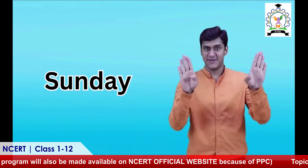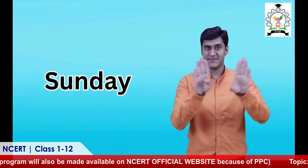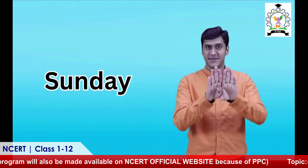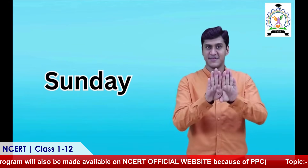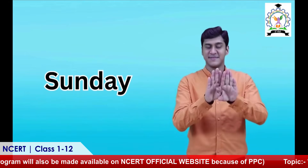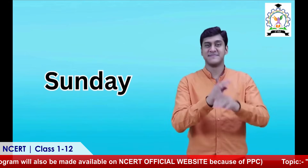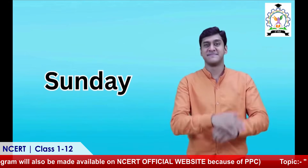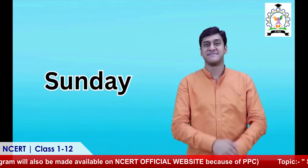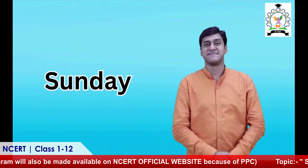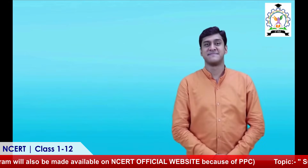रविवार।